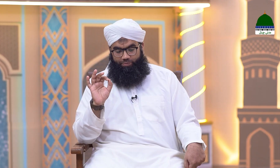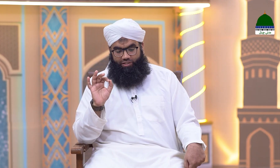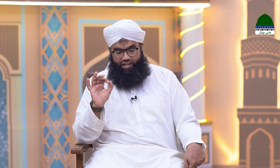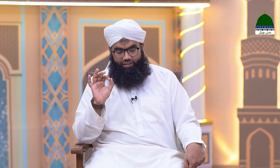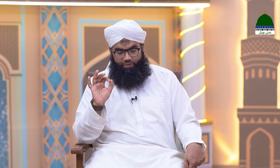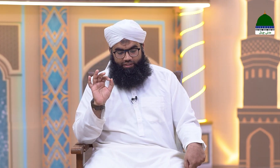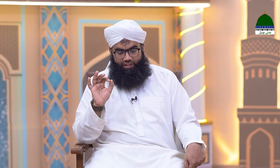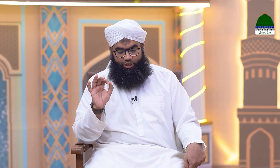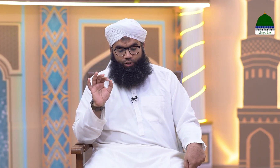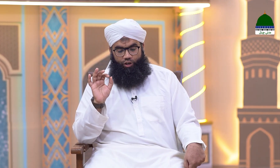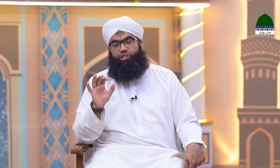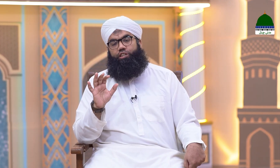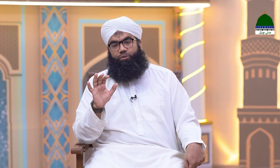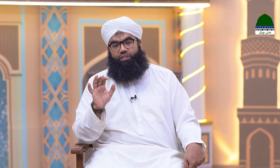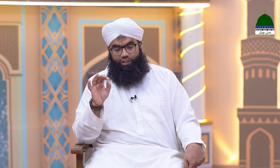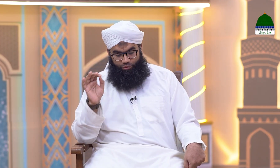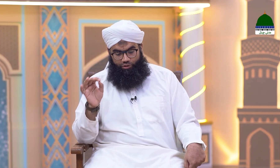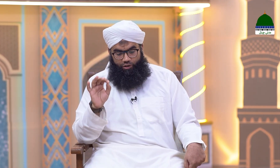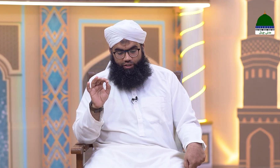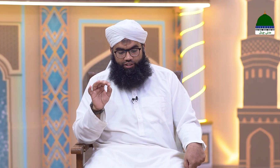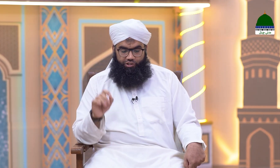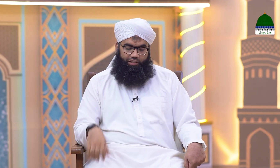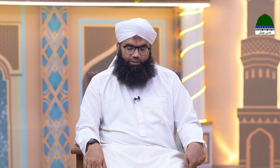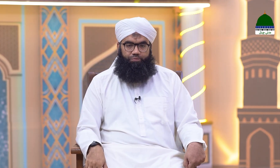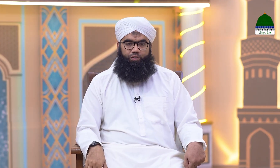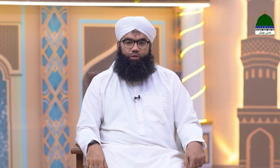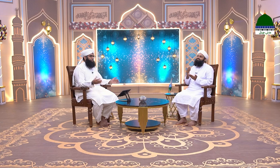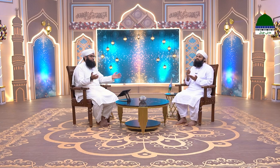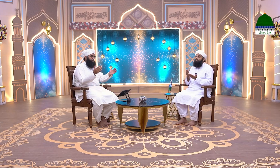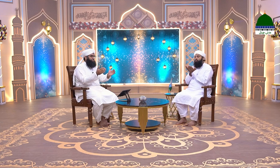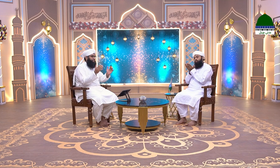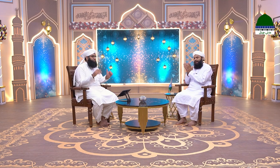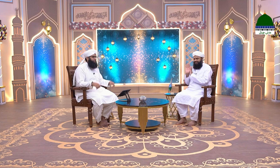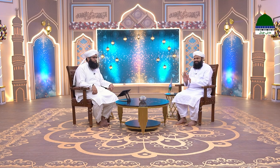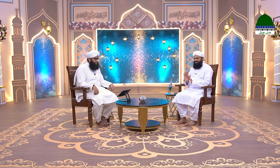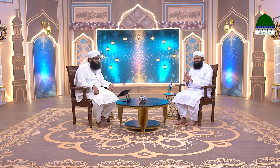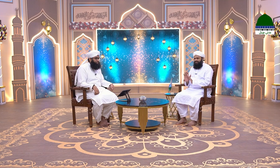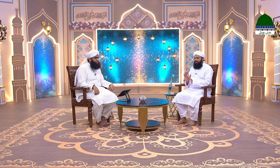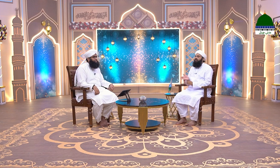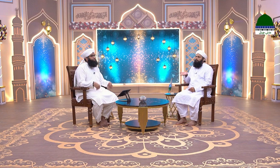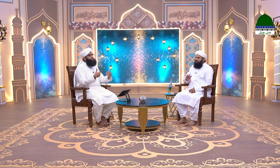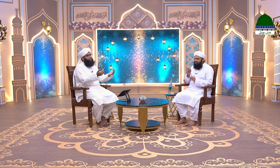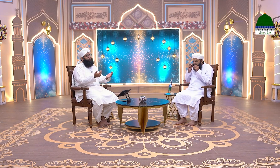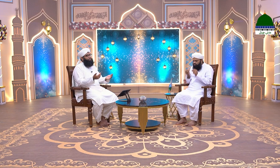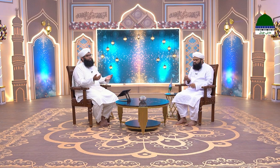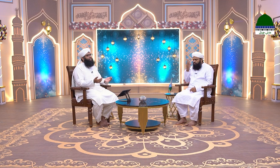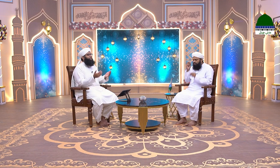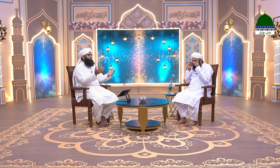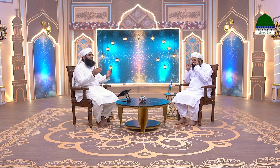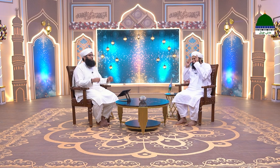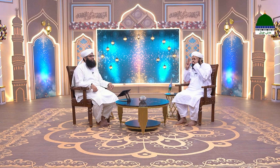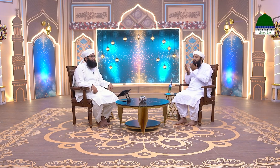تیرے نام کے ساتھ ہی مرتا اور جیتا ہوں، یعنی سوتا اور جاگتا ہوں۔ اور جب حضور علیہ الصلوۃ والسلام بیدار ہوتے تو پھر یہ دعا